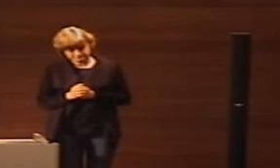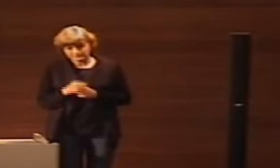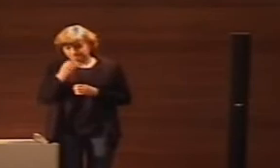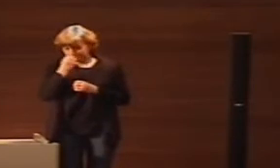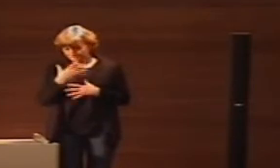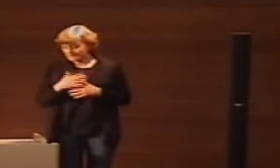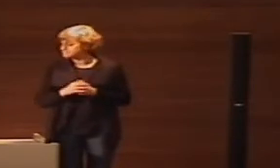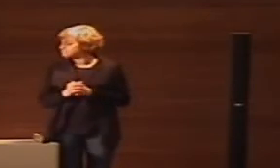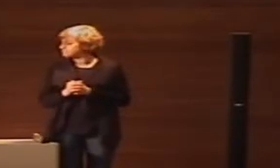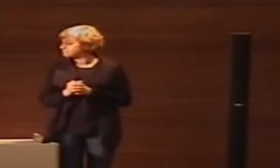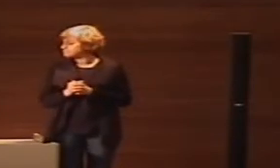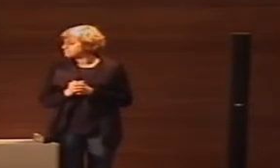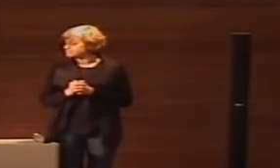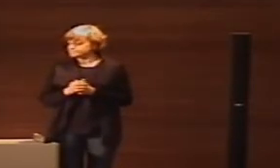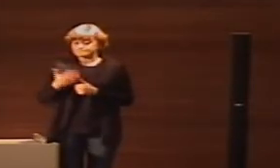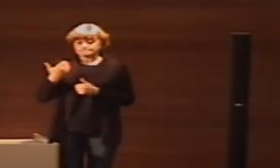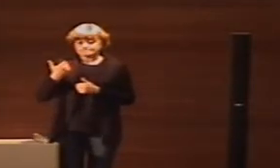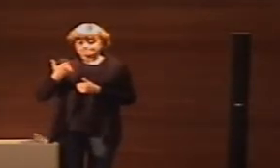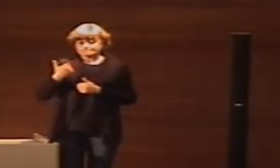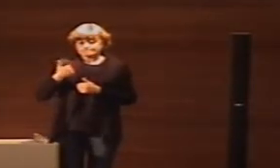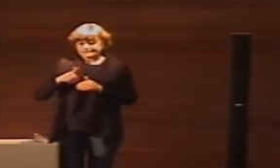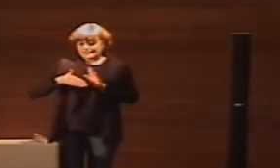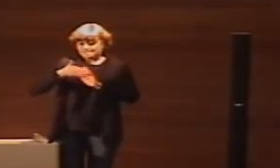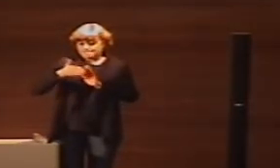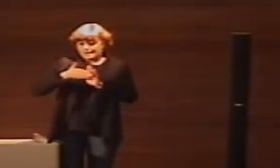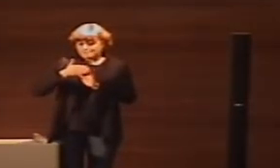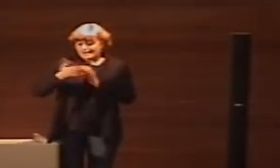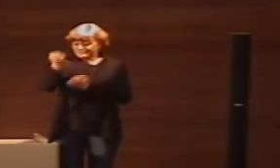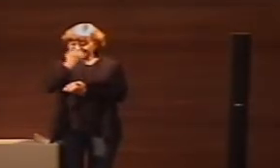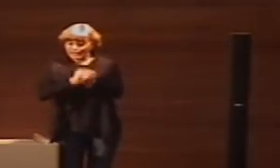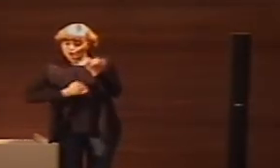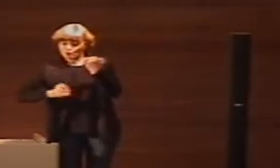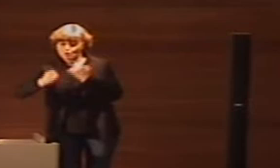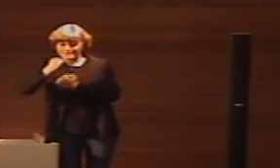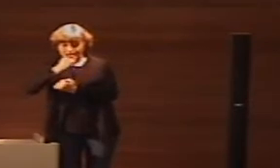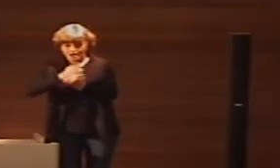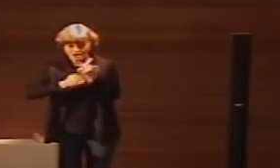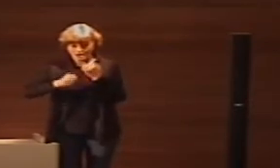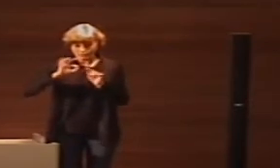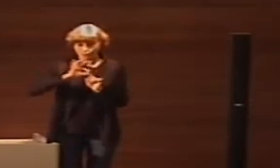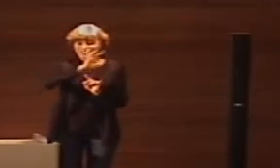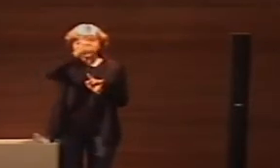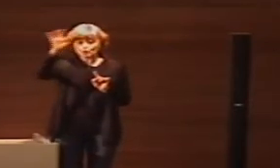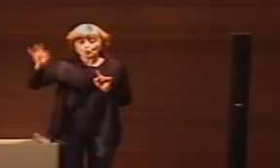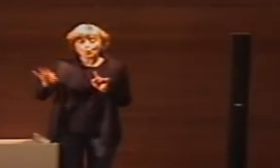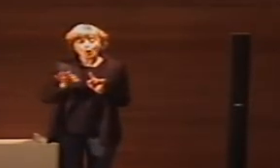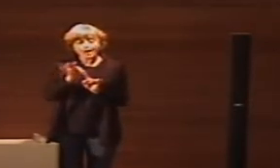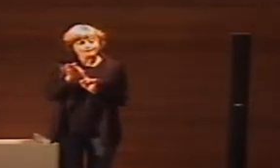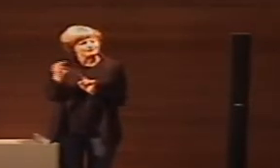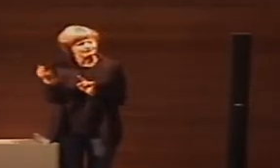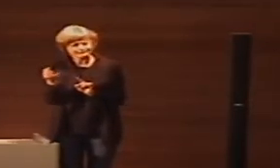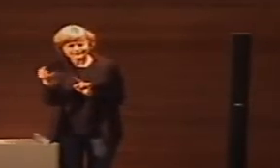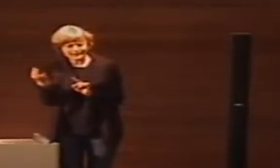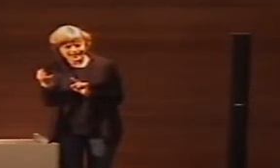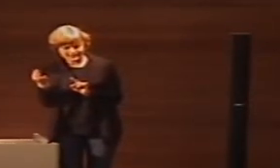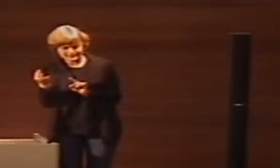Bueno, estamos yendo hacia una economía circular. Bueno, pues realmente nos llegan vientos